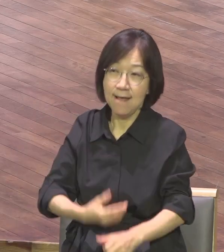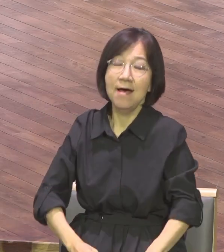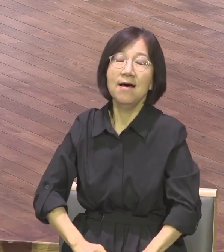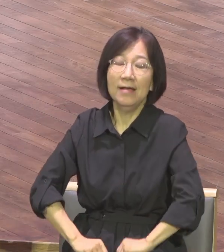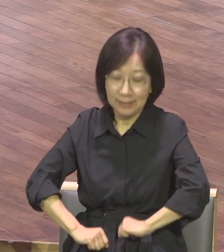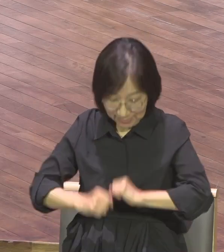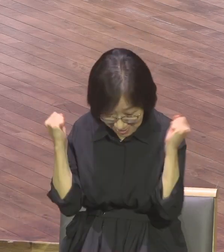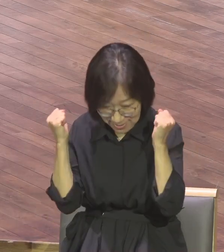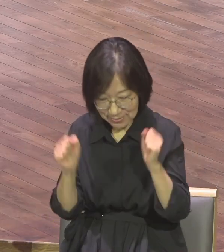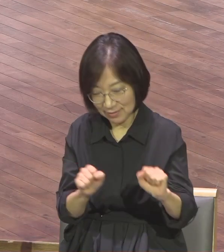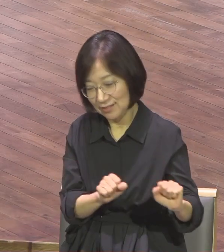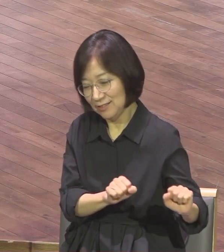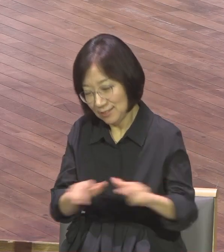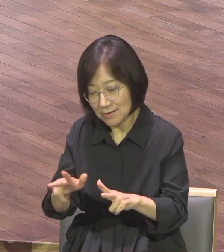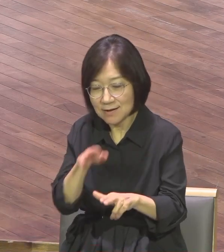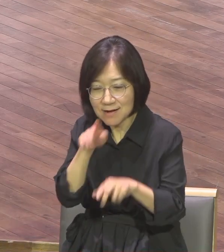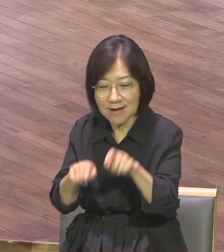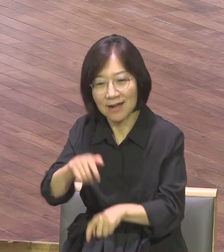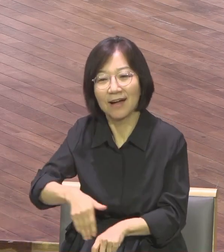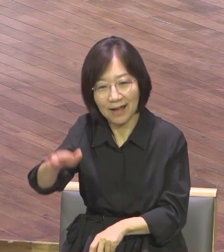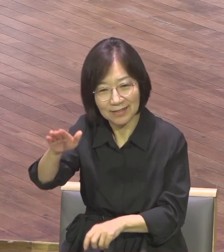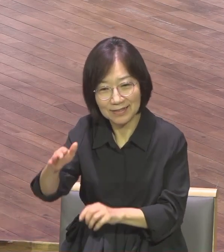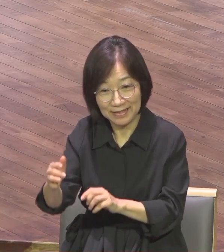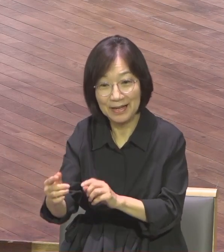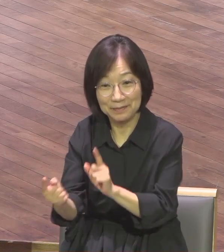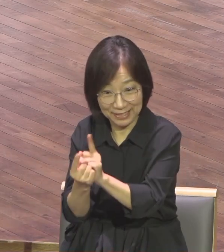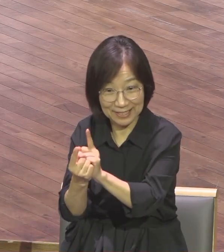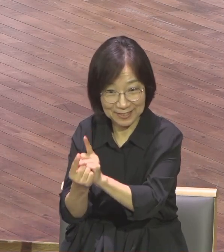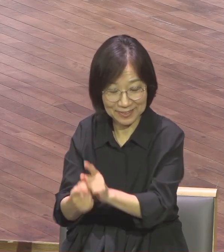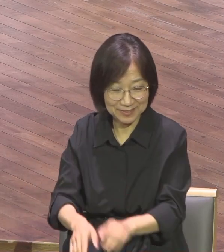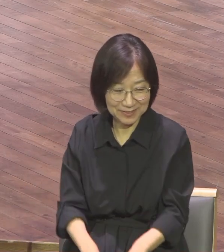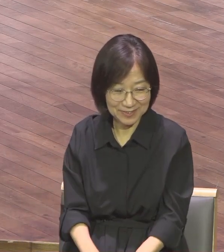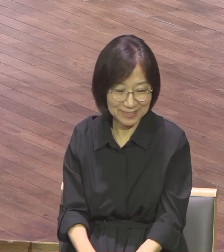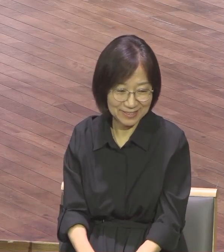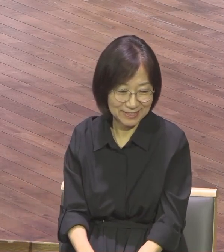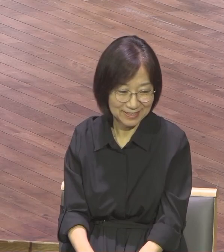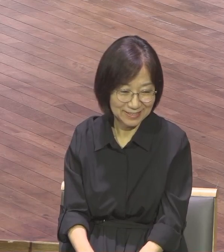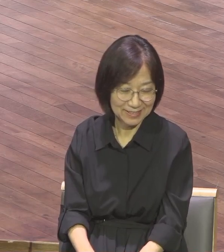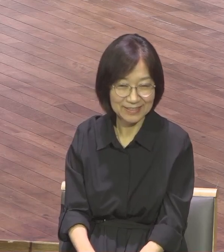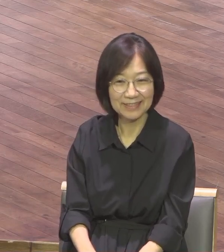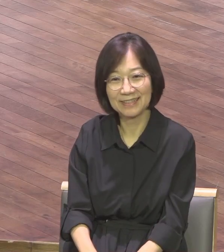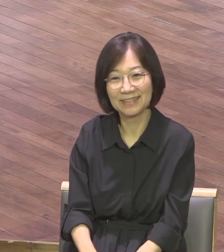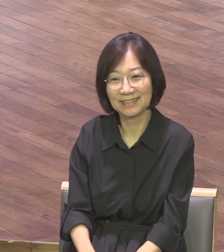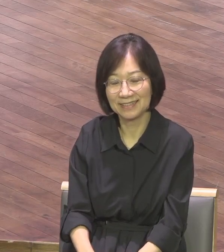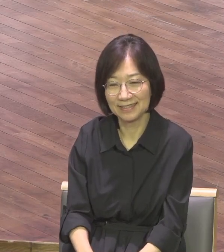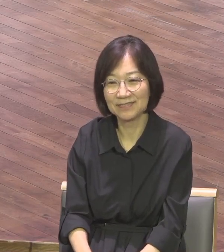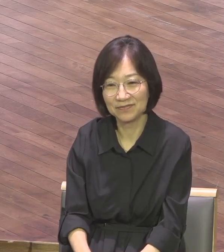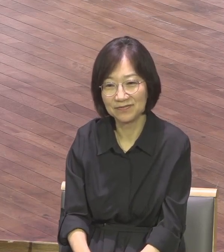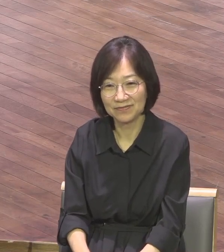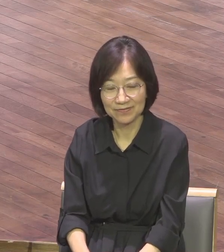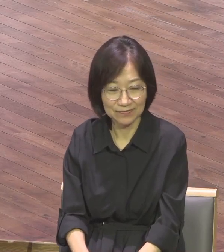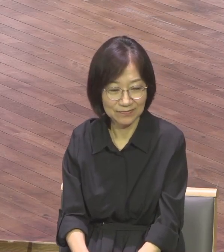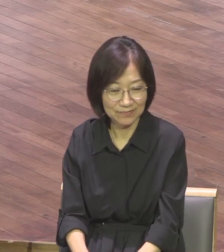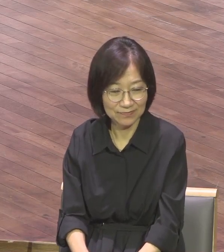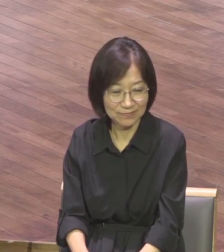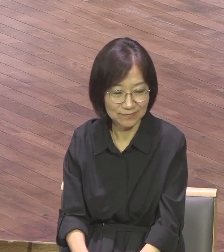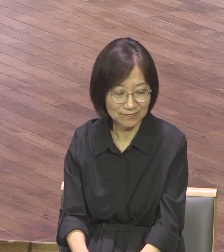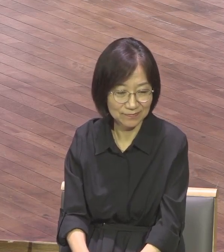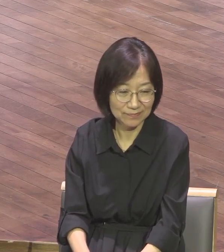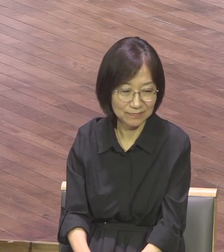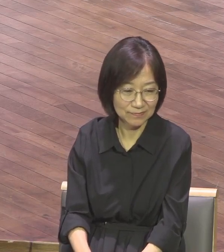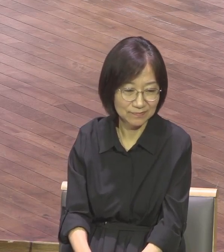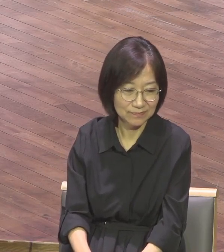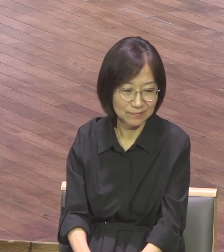거짓말합니다. 그 기도하는 사람 그렇게 말 막 하지 않습니다. 기도하겠습니다. 하면 즉시 기도해야지.